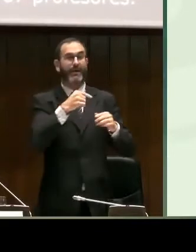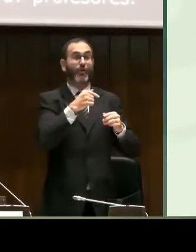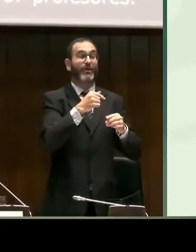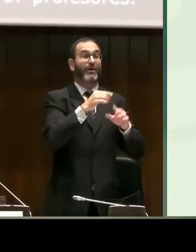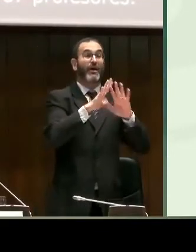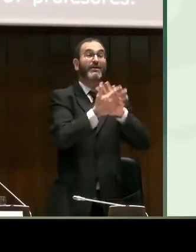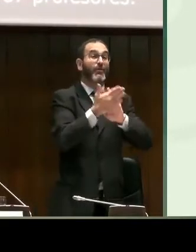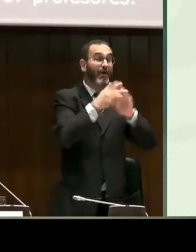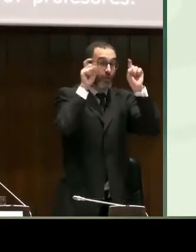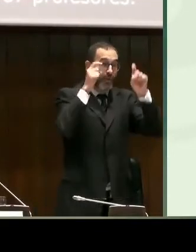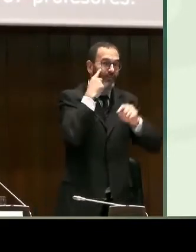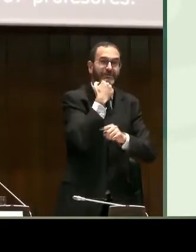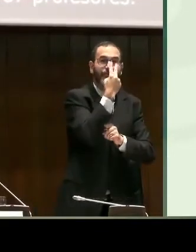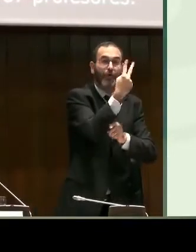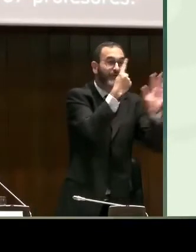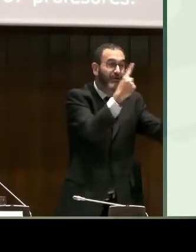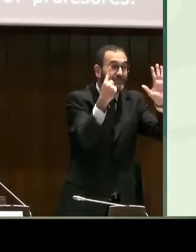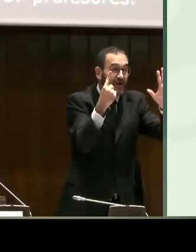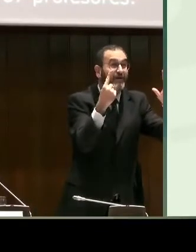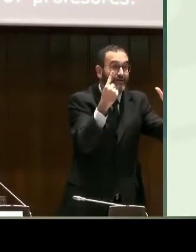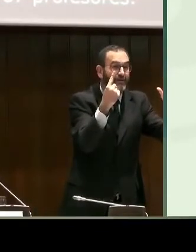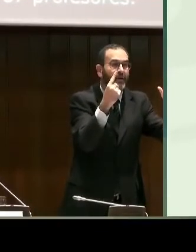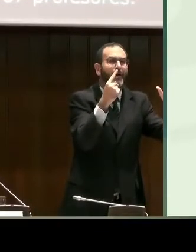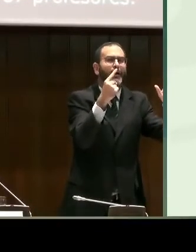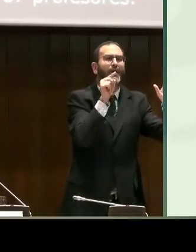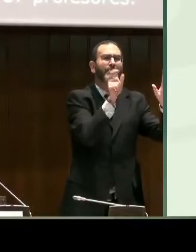Voy a ir un poco más rápido, gracias.